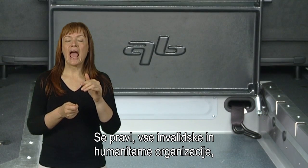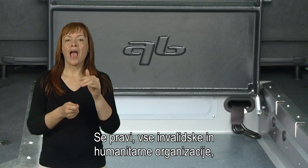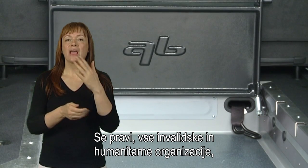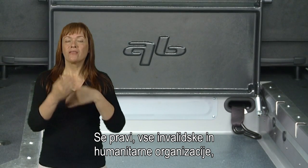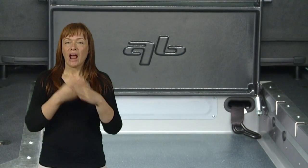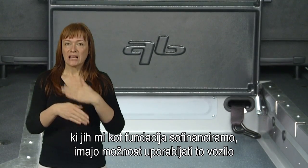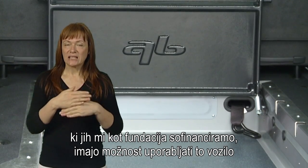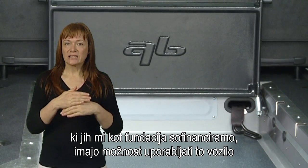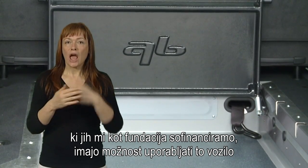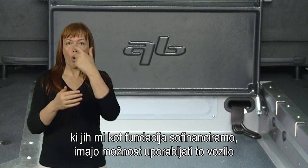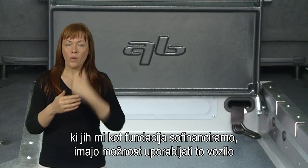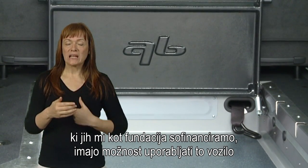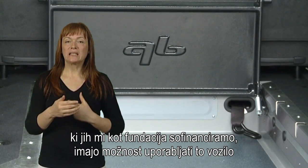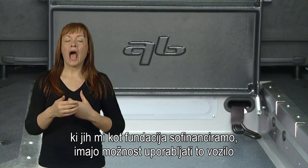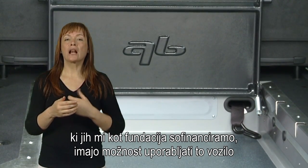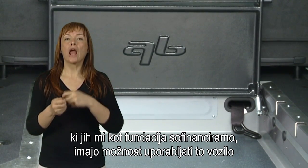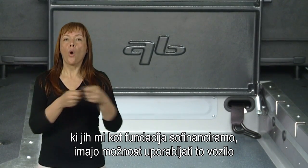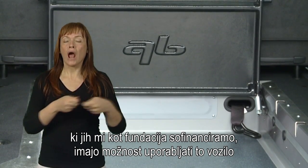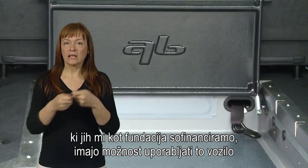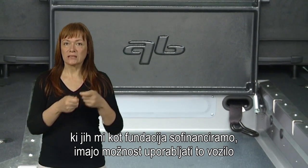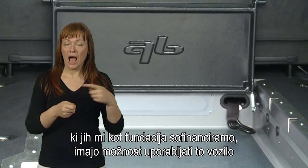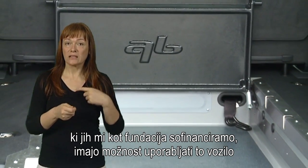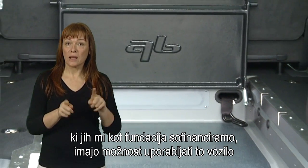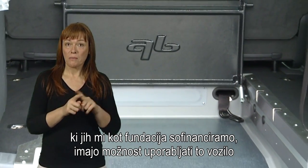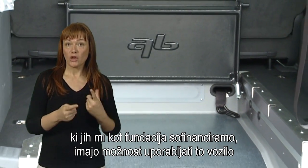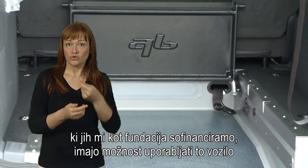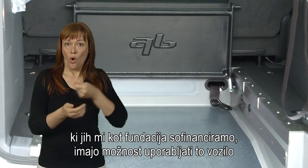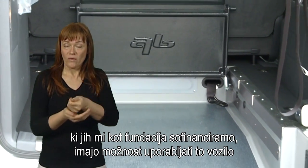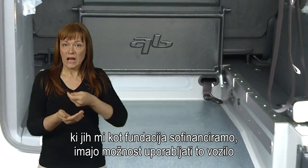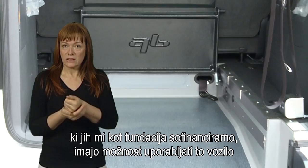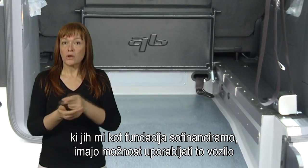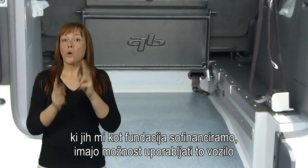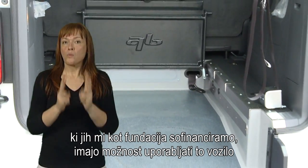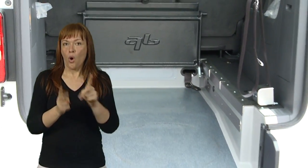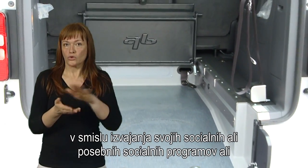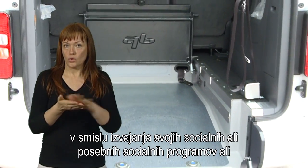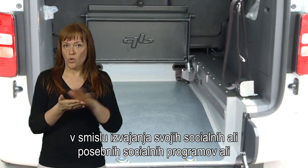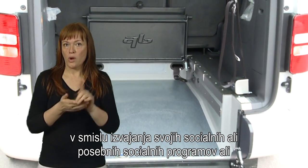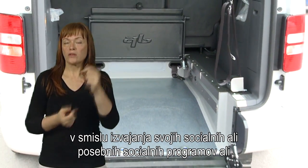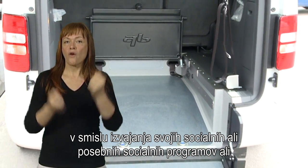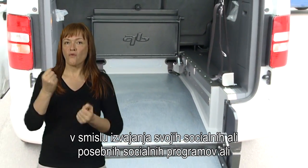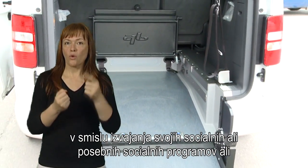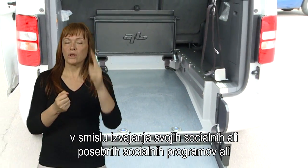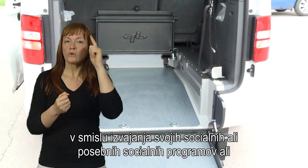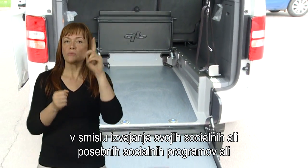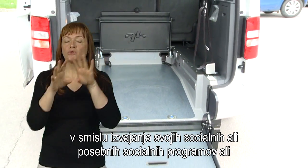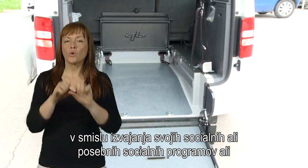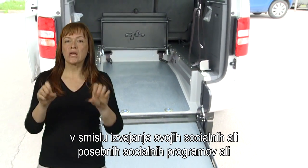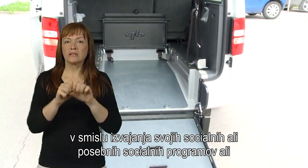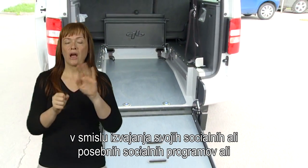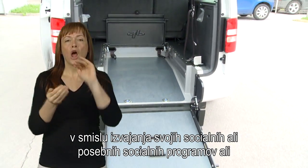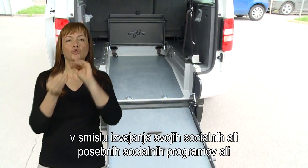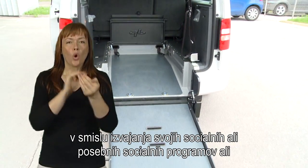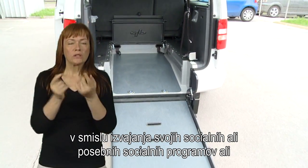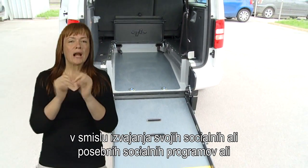humanitarne organizacije, ki jih mi kot fundacija sofinanciramo, imajo možnost uporabljati to vozilo v smislu